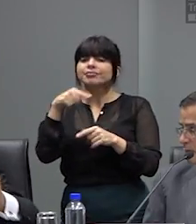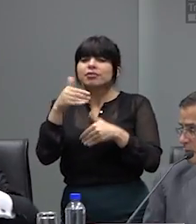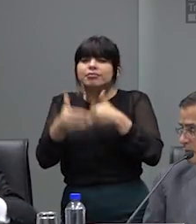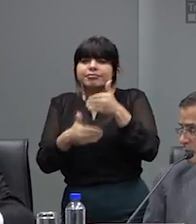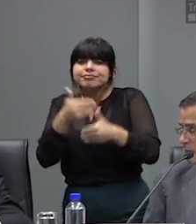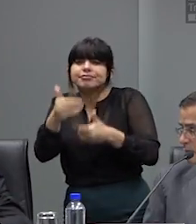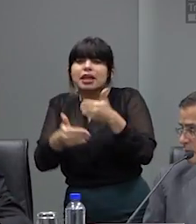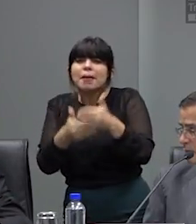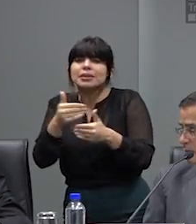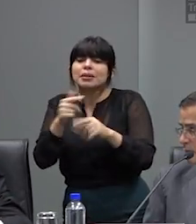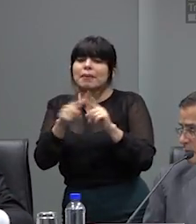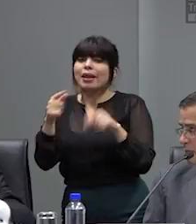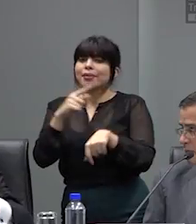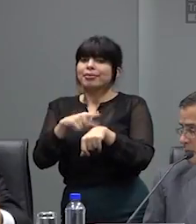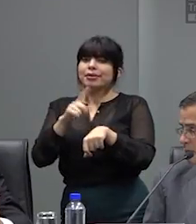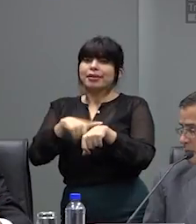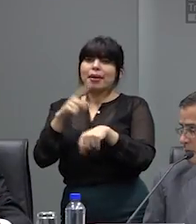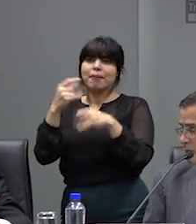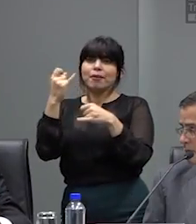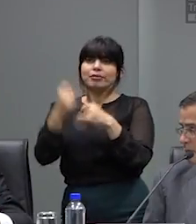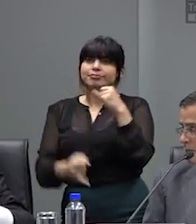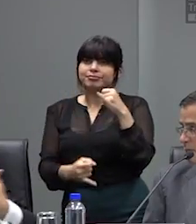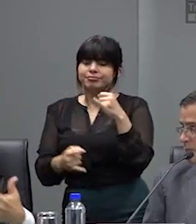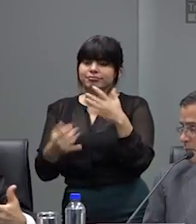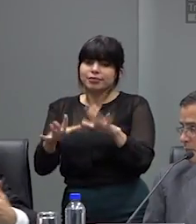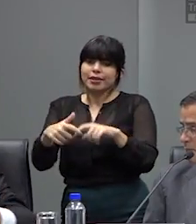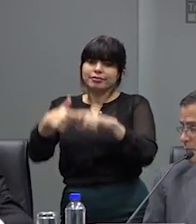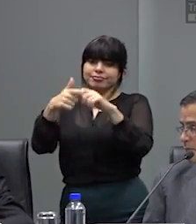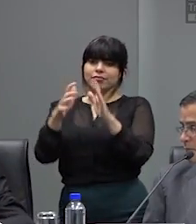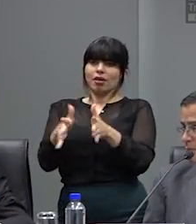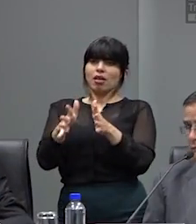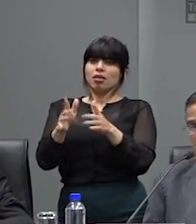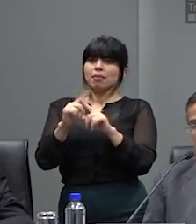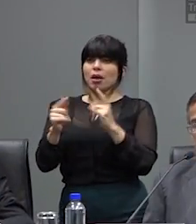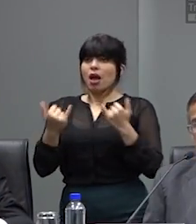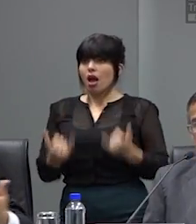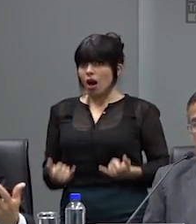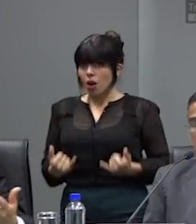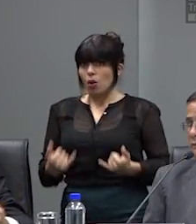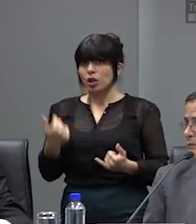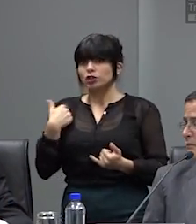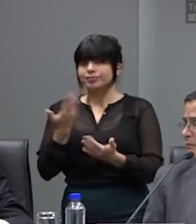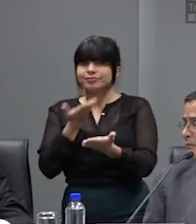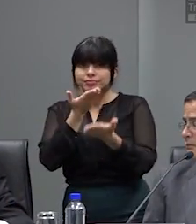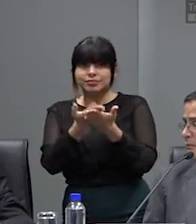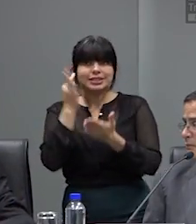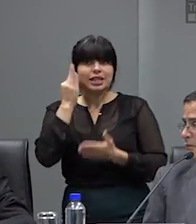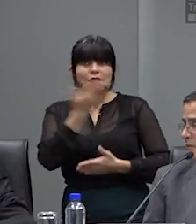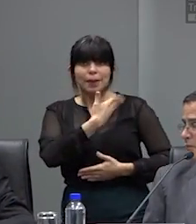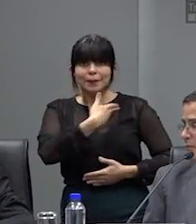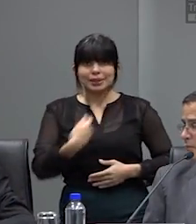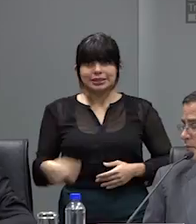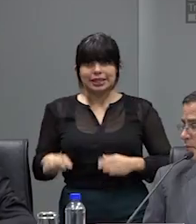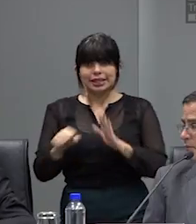tramitando, pero se les terminó el tiempo y entonces lo dejaron allí. Es lo que ahora le he propuesto a la señora Presidenta de la Asamblea